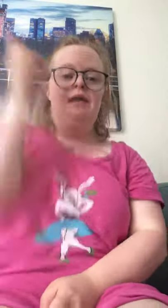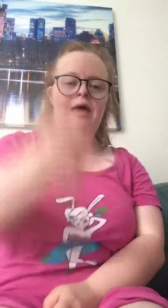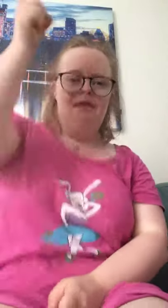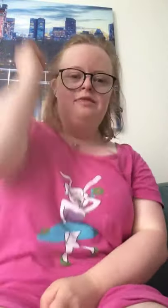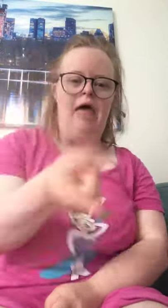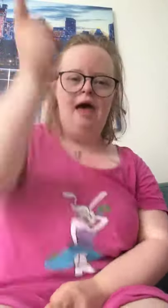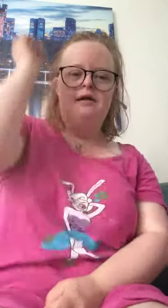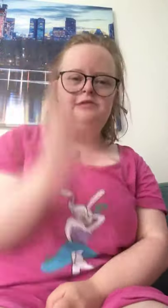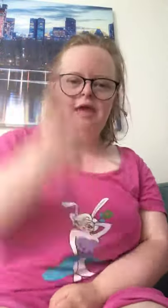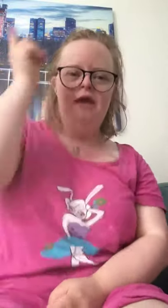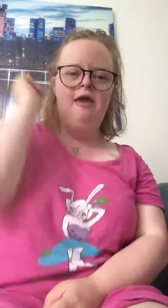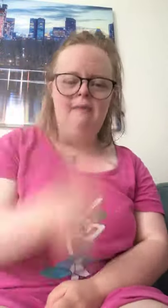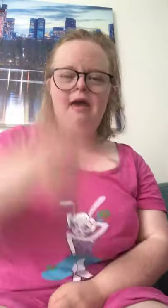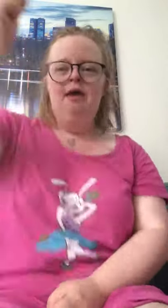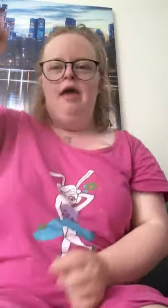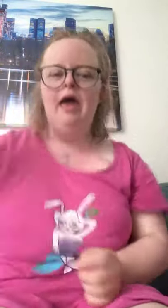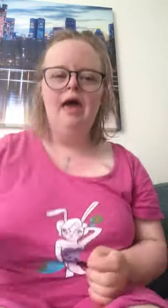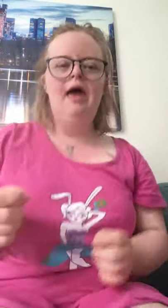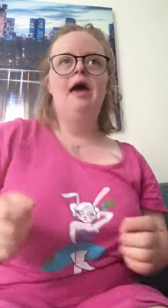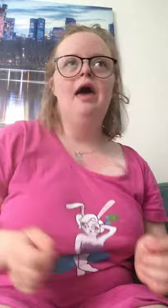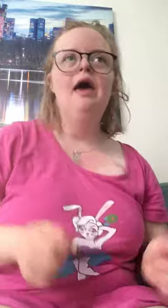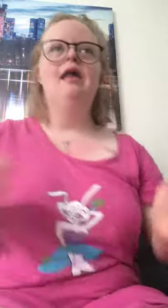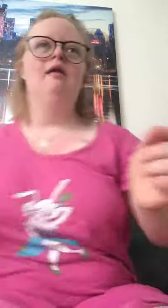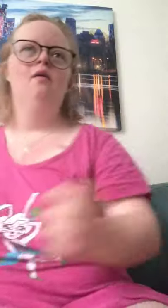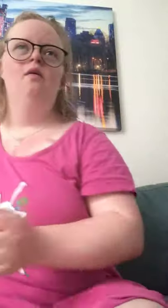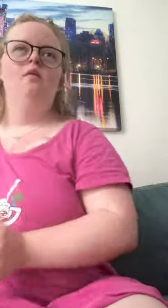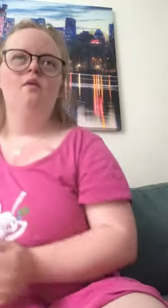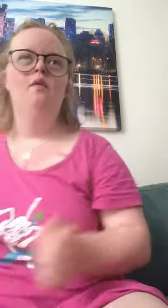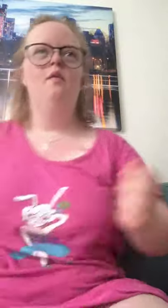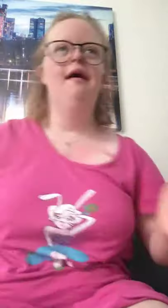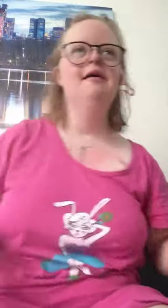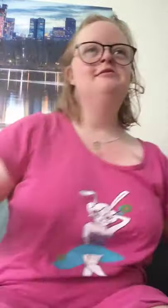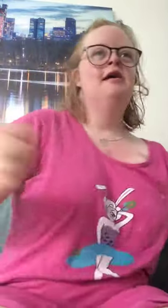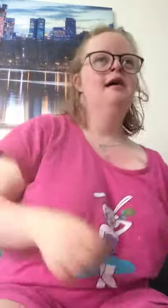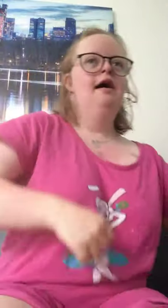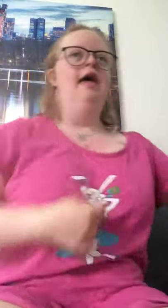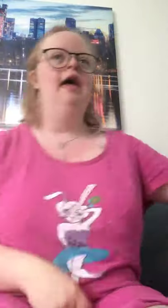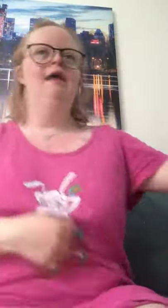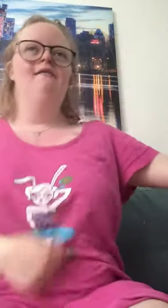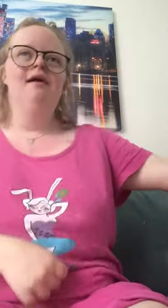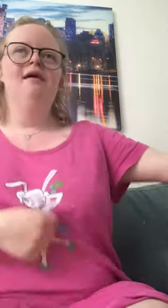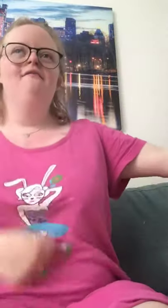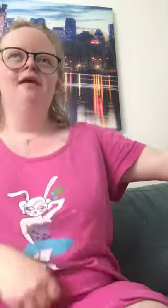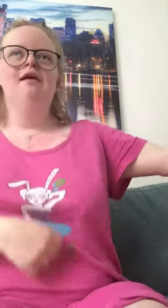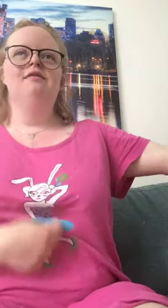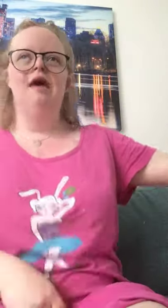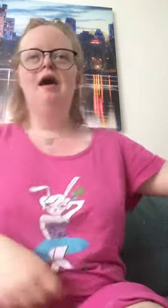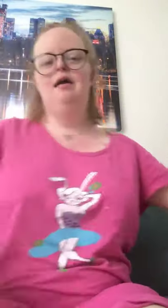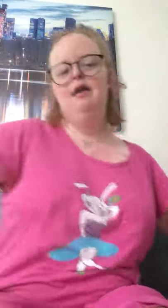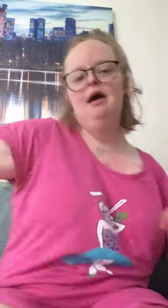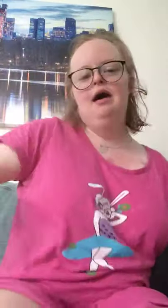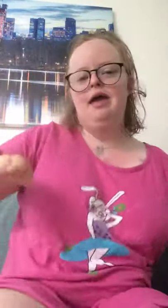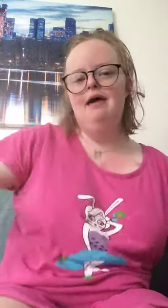läntas, sig mig Äh, Lovis! Även vindarna kan